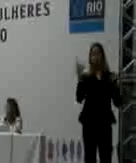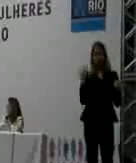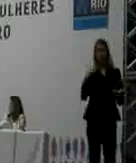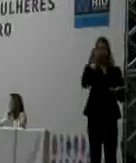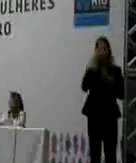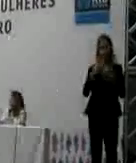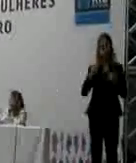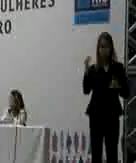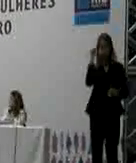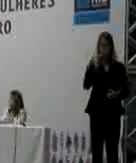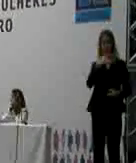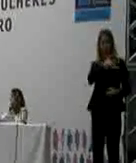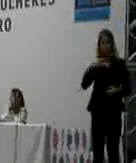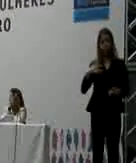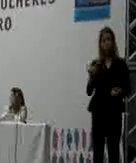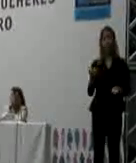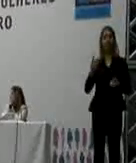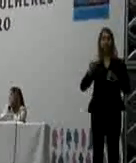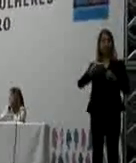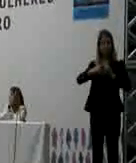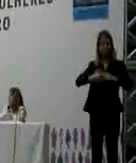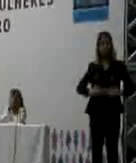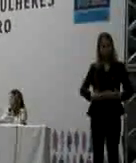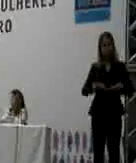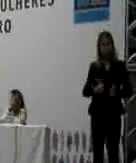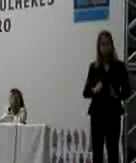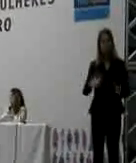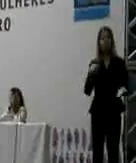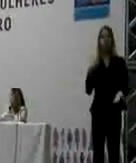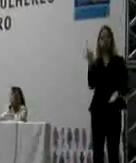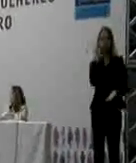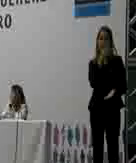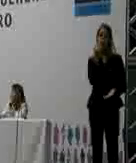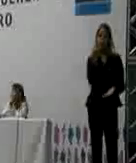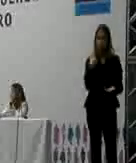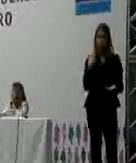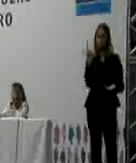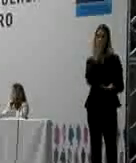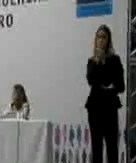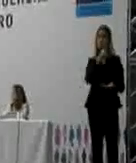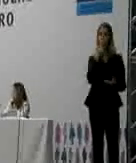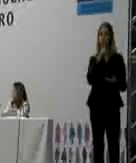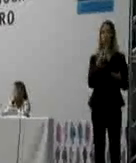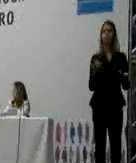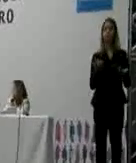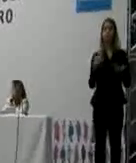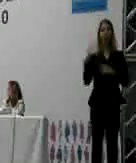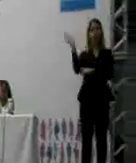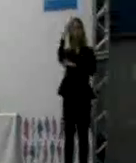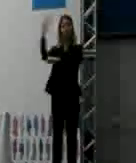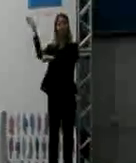da saúde, na área dos direitos sexuais e reprodutivos, já apanhei muito por causa disso também, né? Por ter encarnado